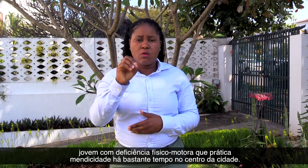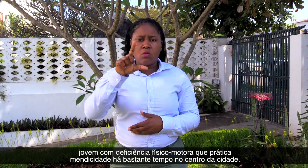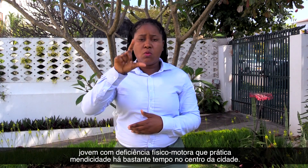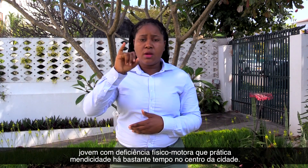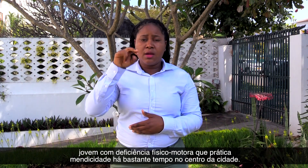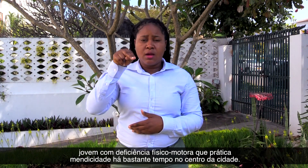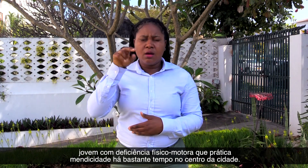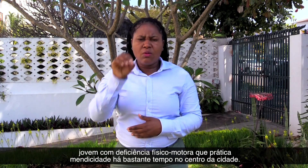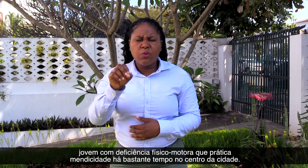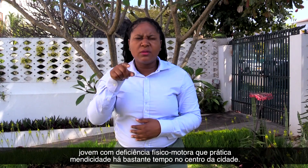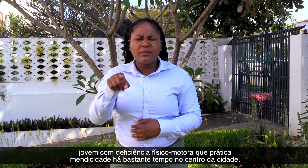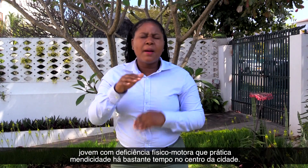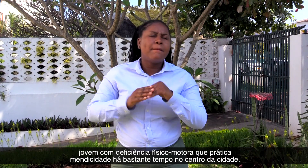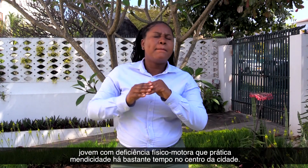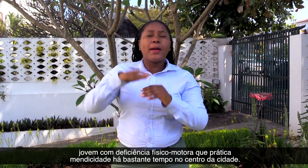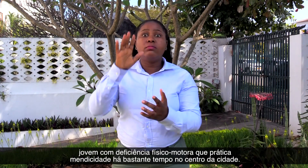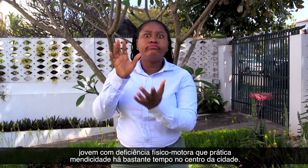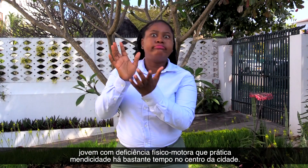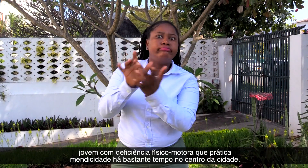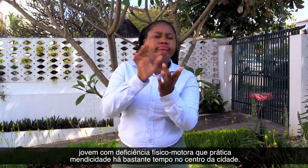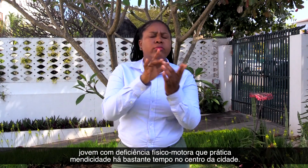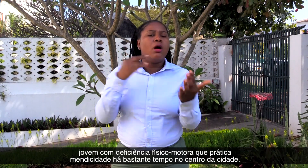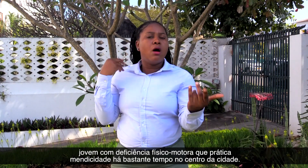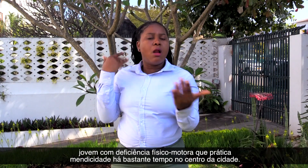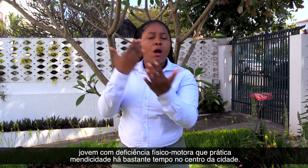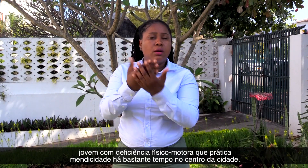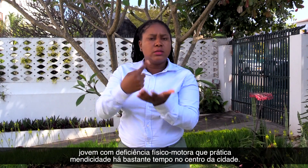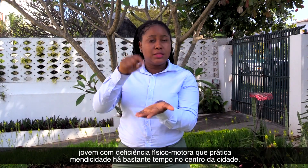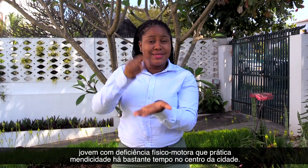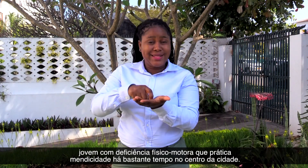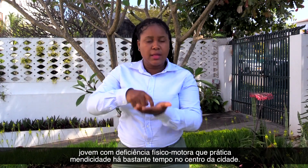pratica mendicidade há bastante tempo no centro da cidade.